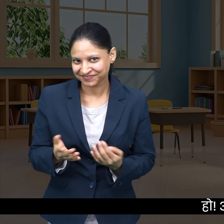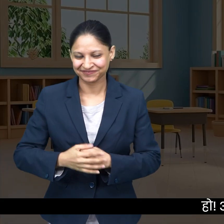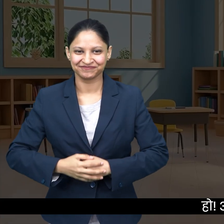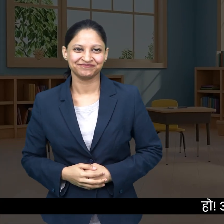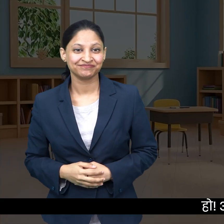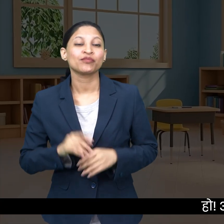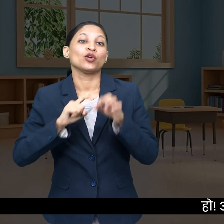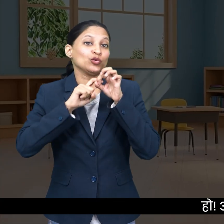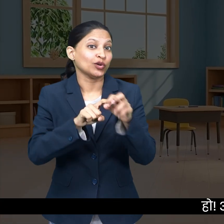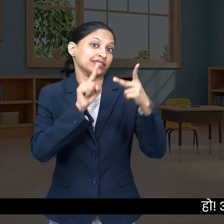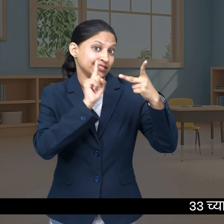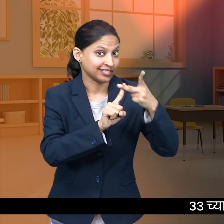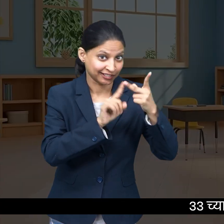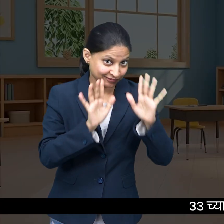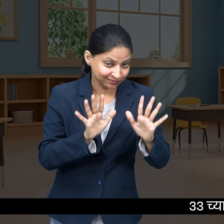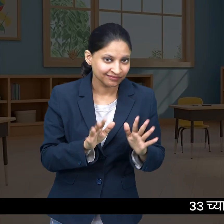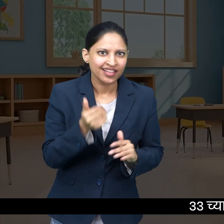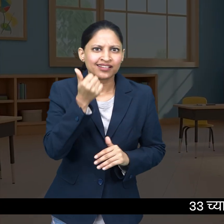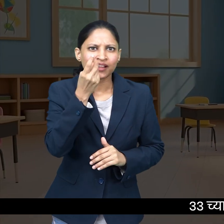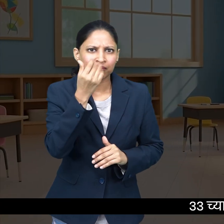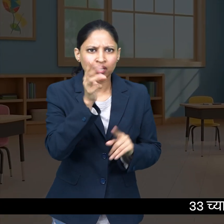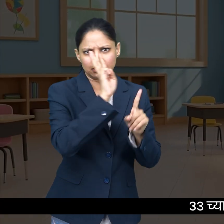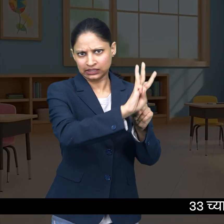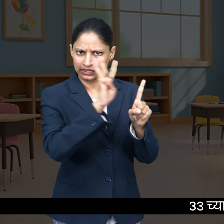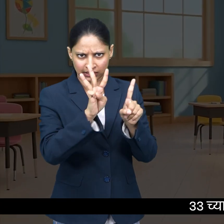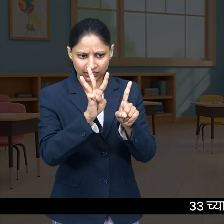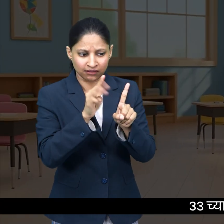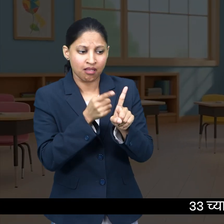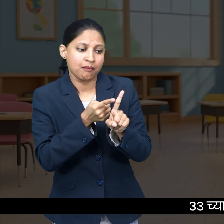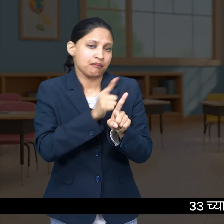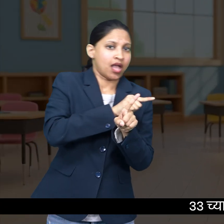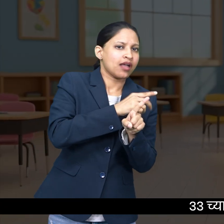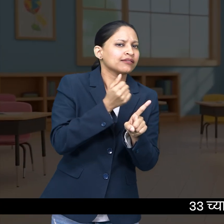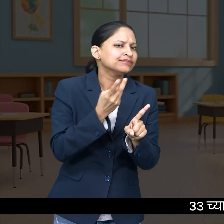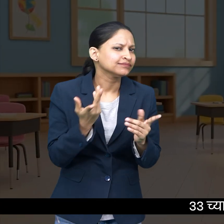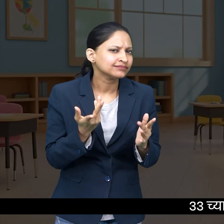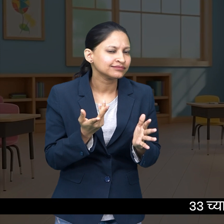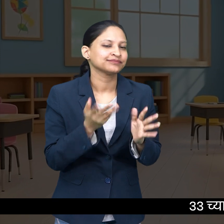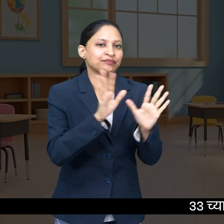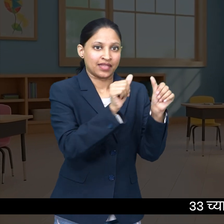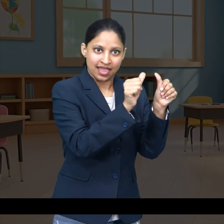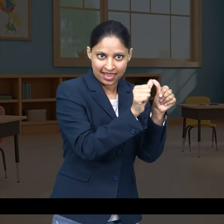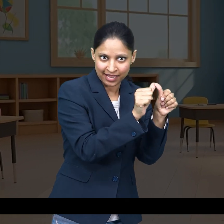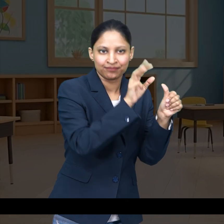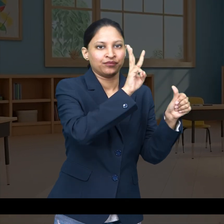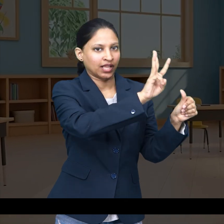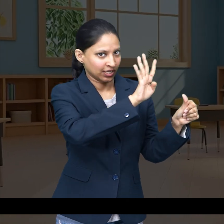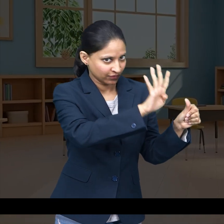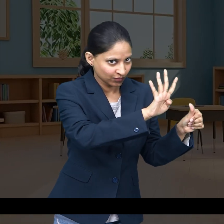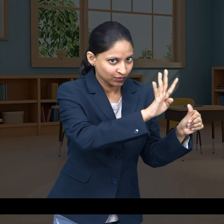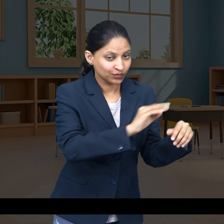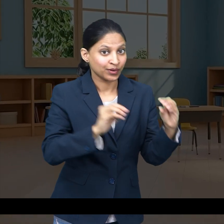30 बरोबर आहे. 33 च्या आधी काय येते?